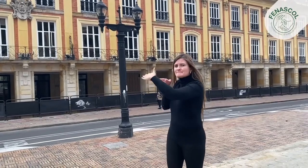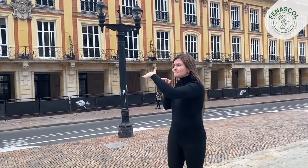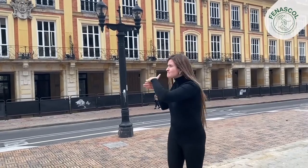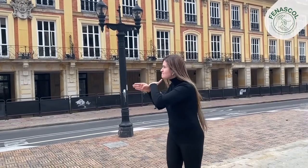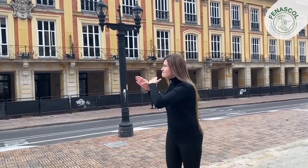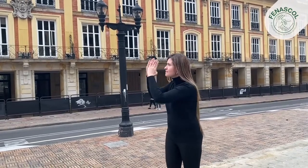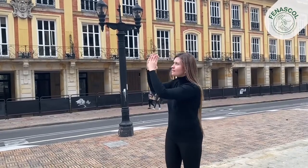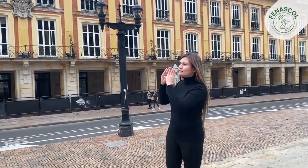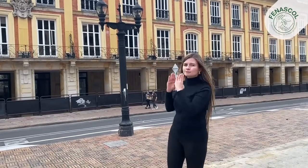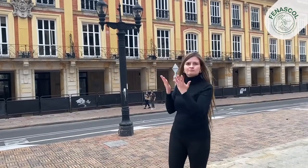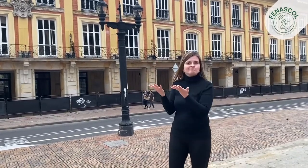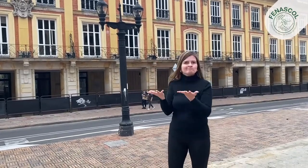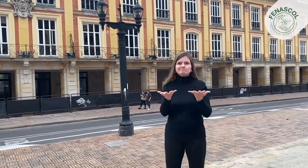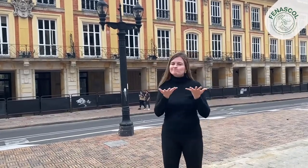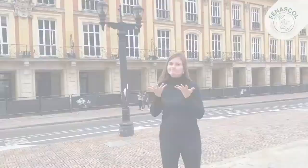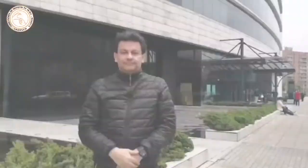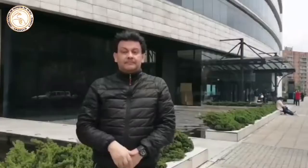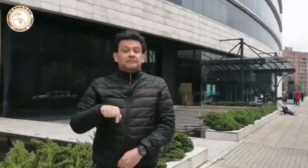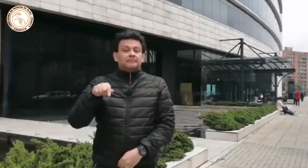en las instalaciones de manera presencial.